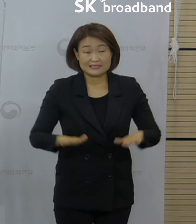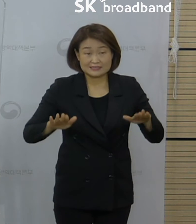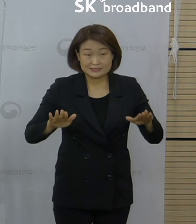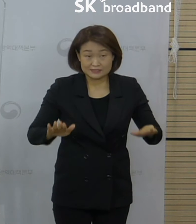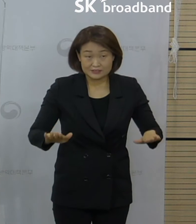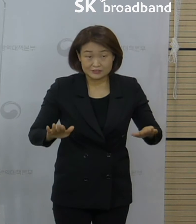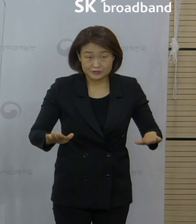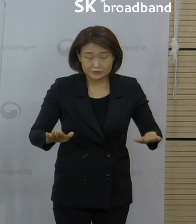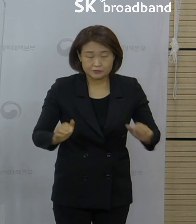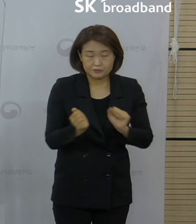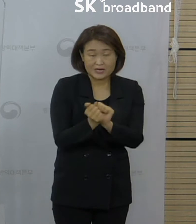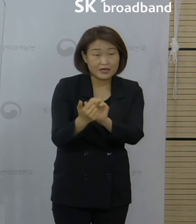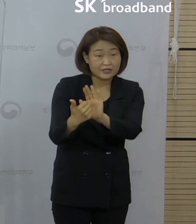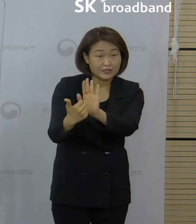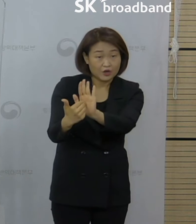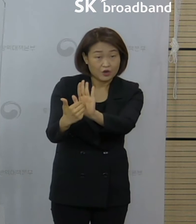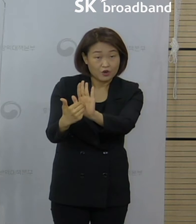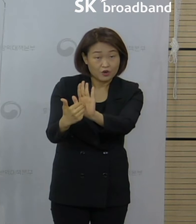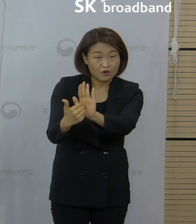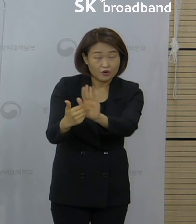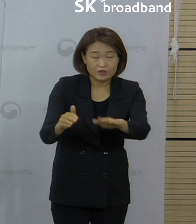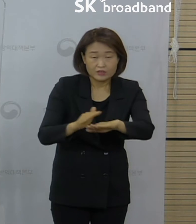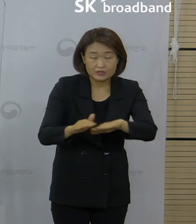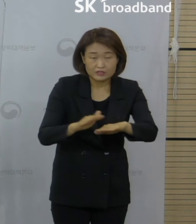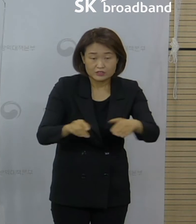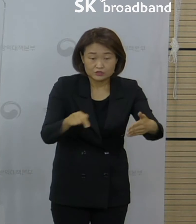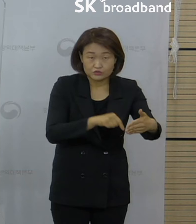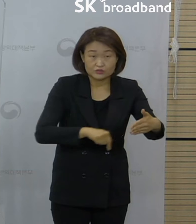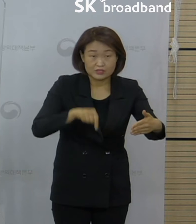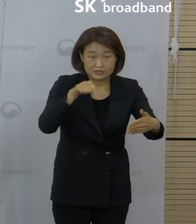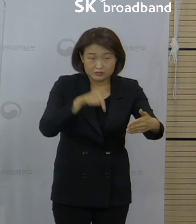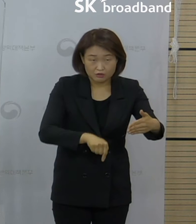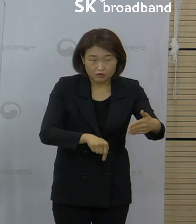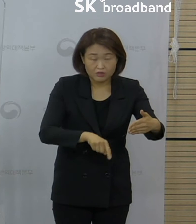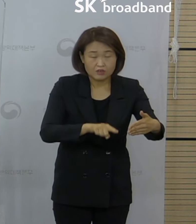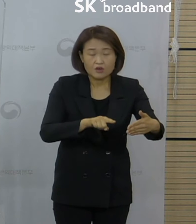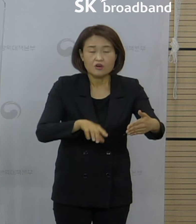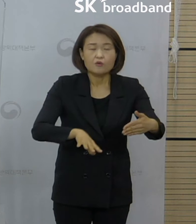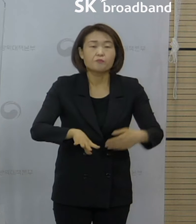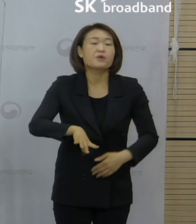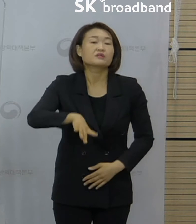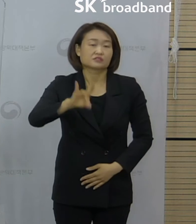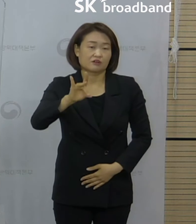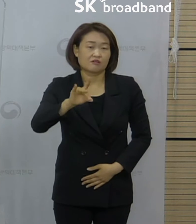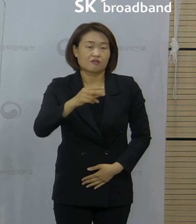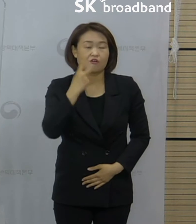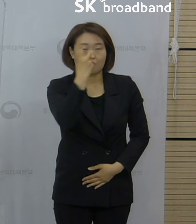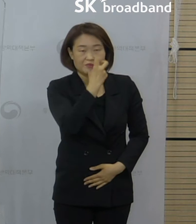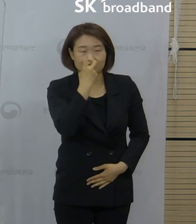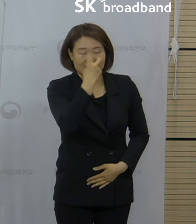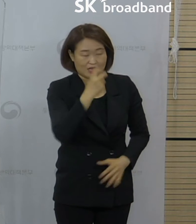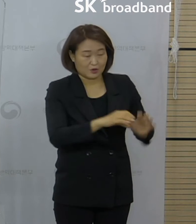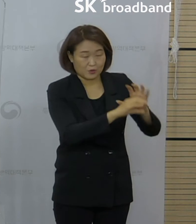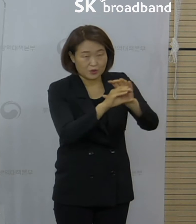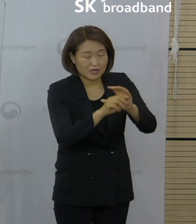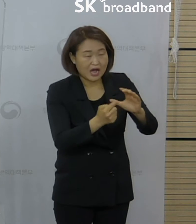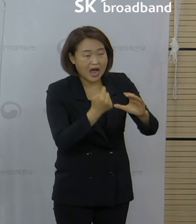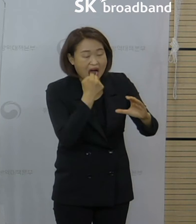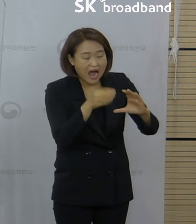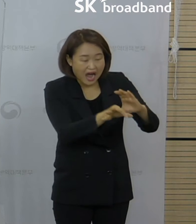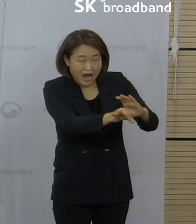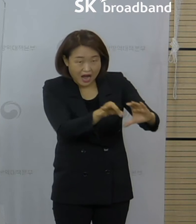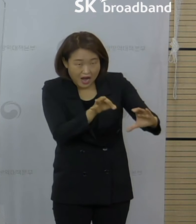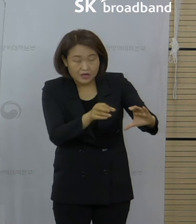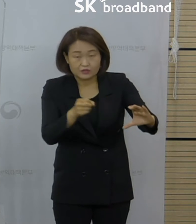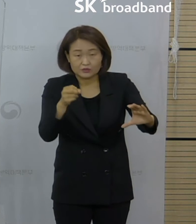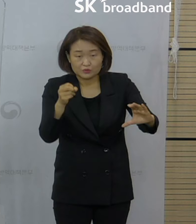대책 중에 선제 검사를 오늘 결과를 말씀드렸습니다만 검사와 관련된 접근성을 더 높이고